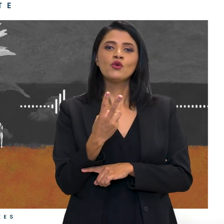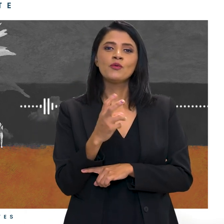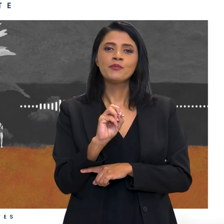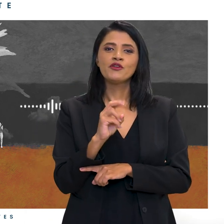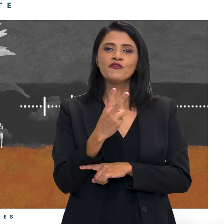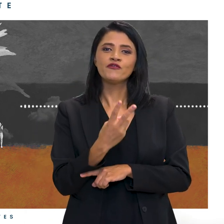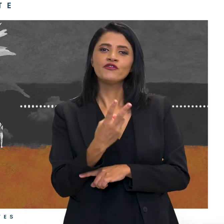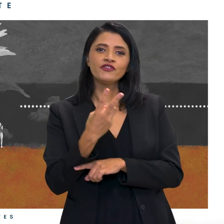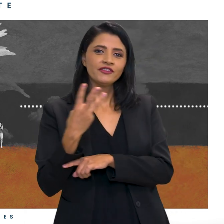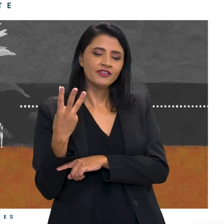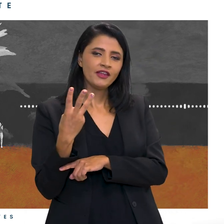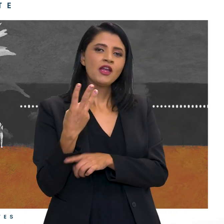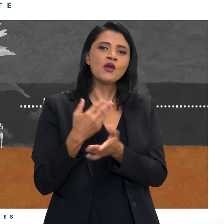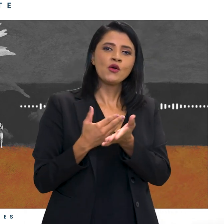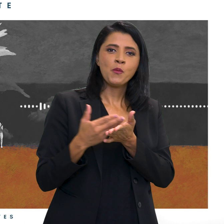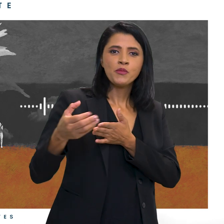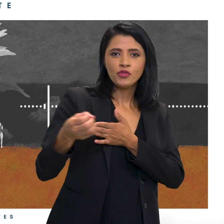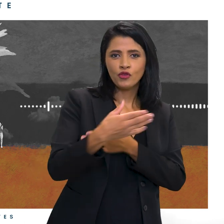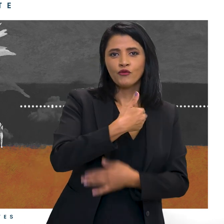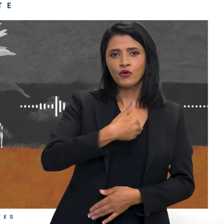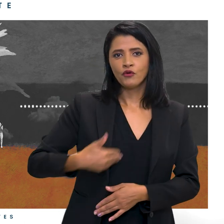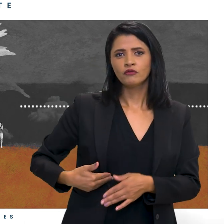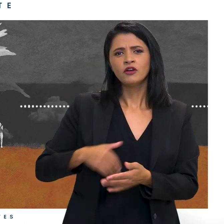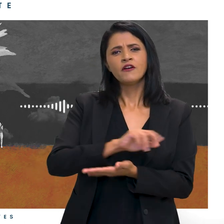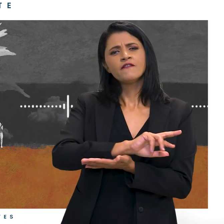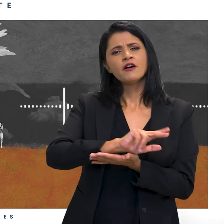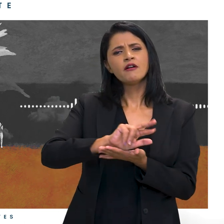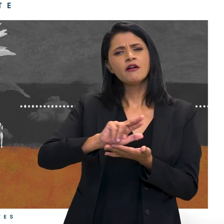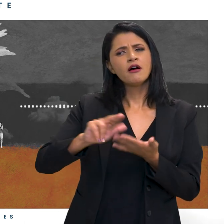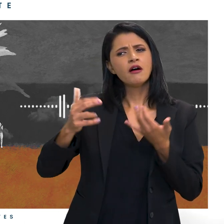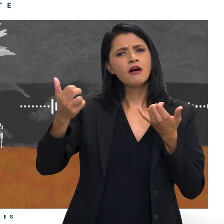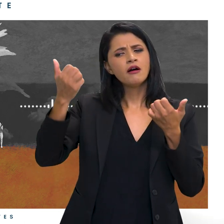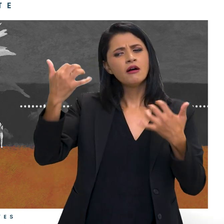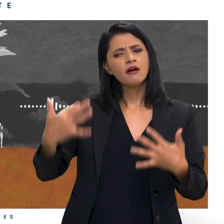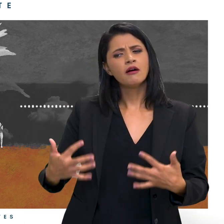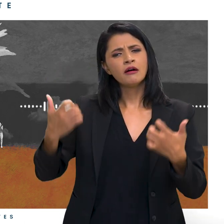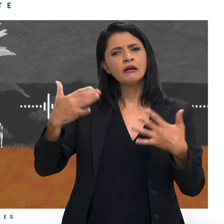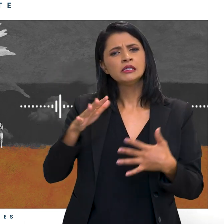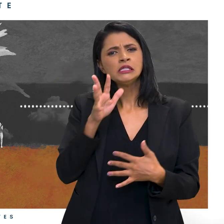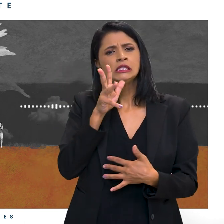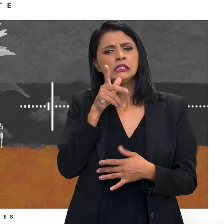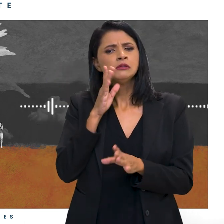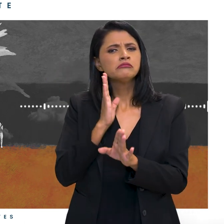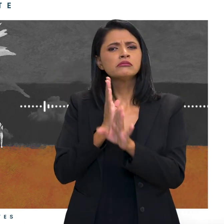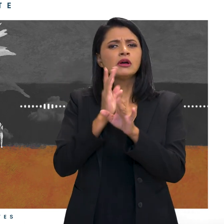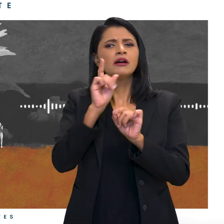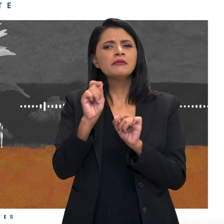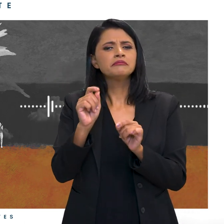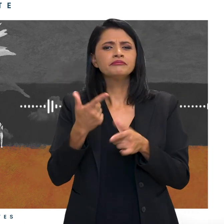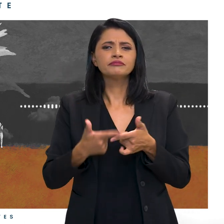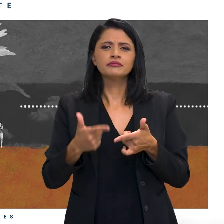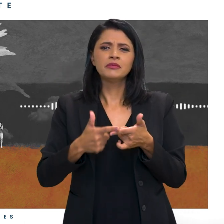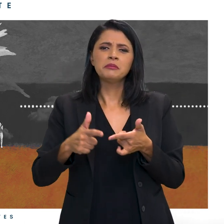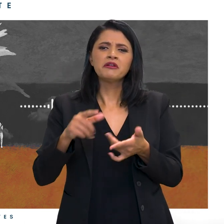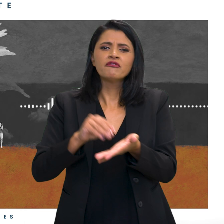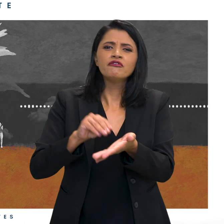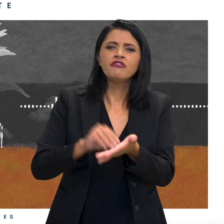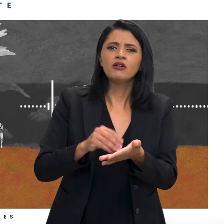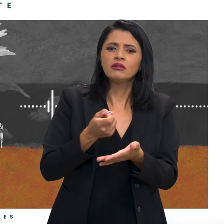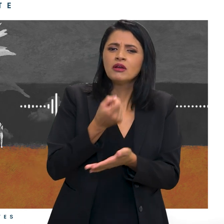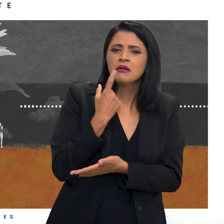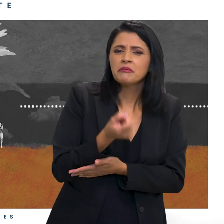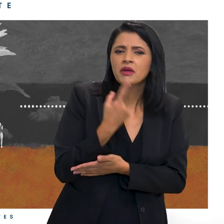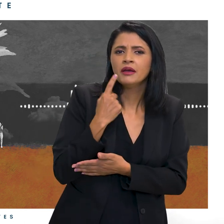de 2023, começo de novos mandatos, tinha um monte de relatos sobre diagnósticos demorados e problemas com a falta